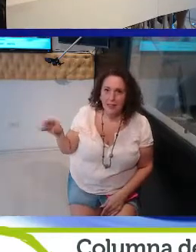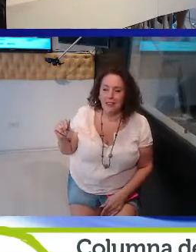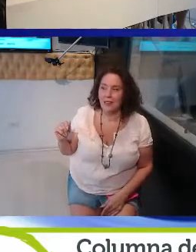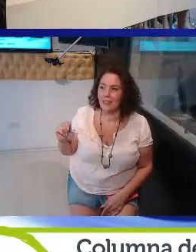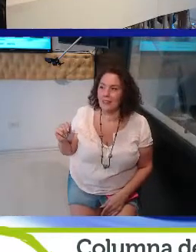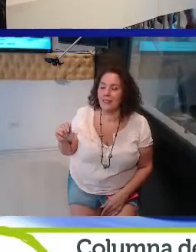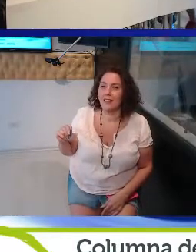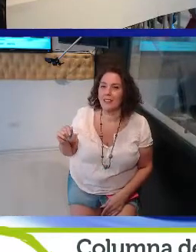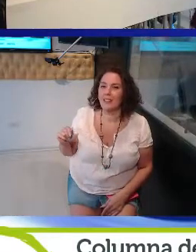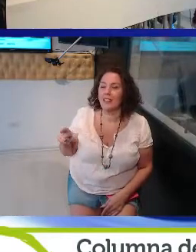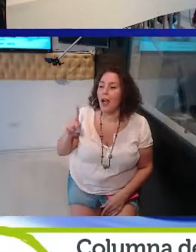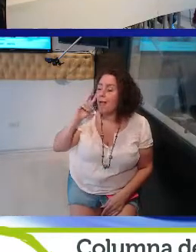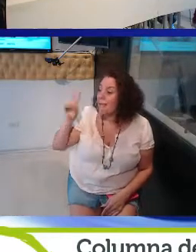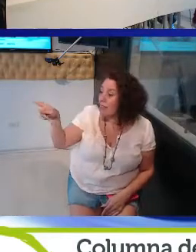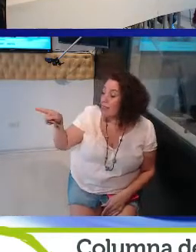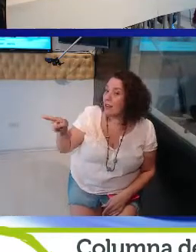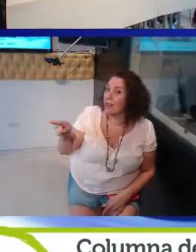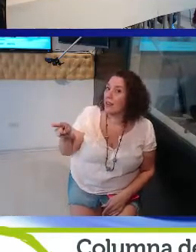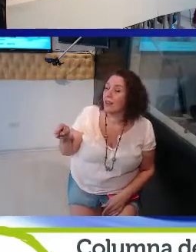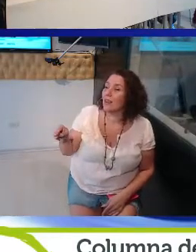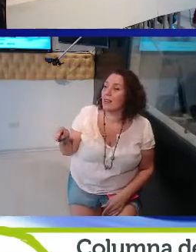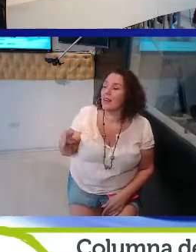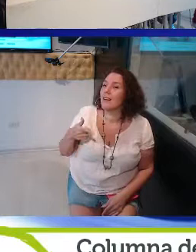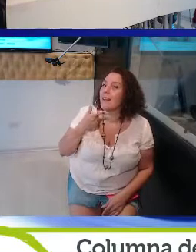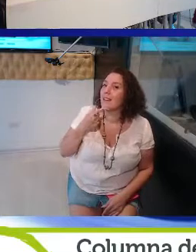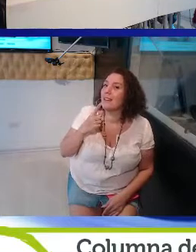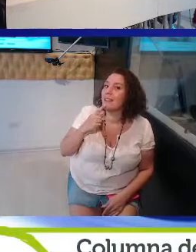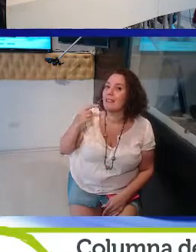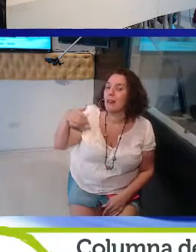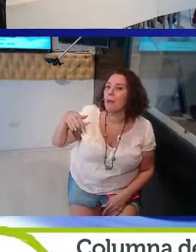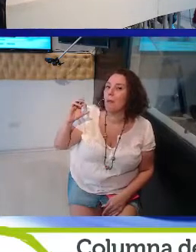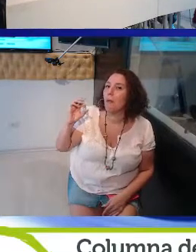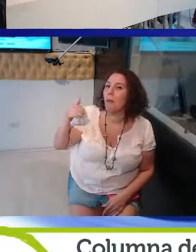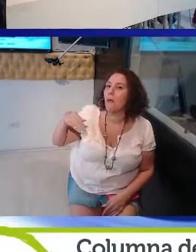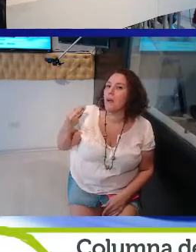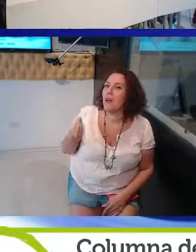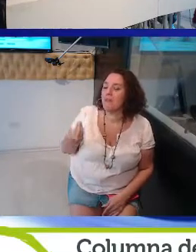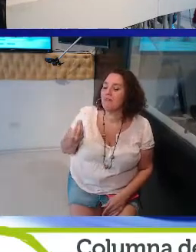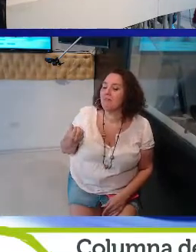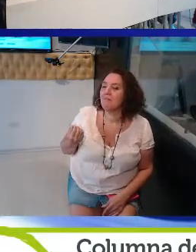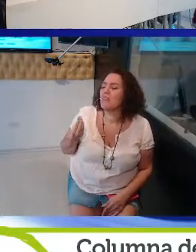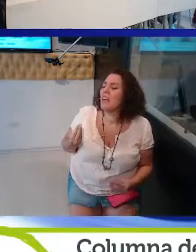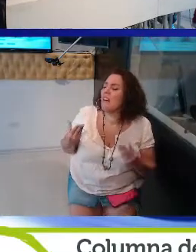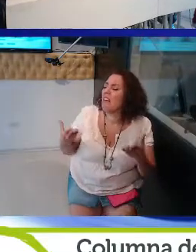Sí, ya sé que está ahí, pero. ¿Quién? Simona, actriz. A ver si me sale.